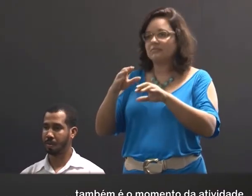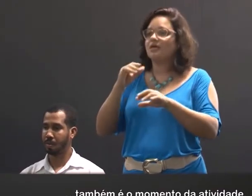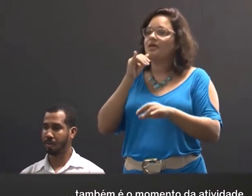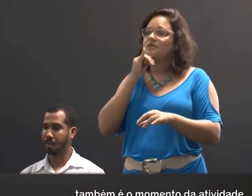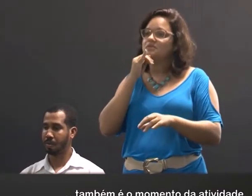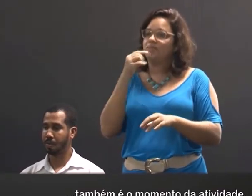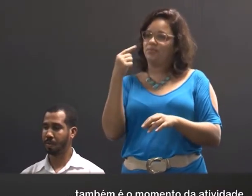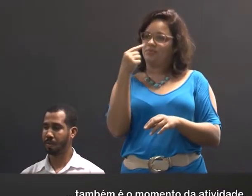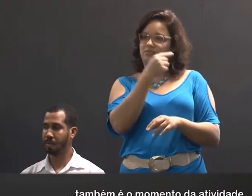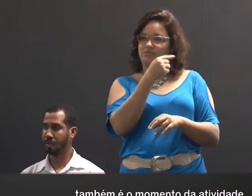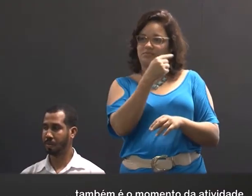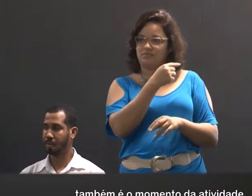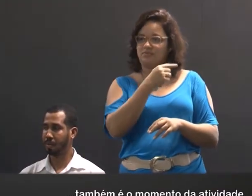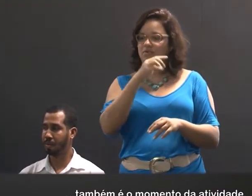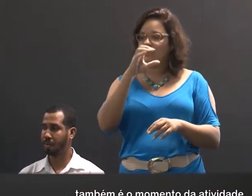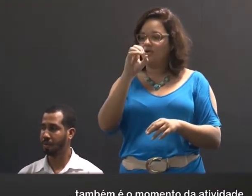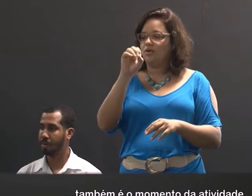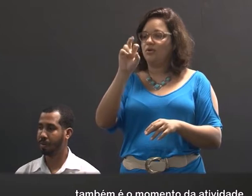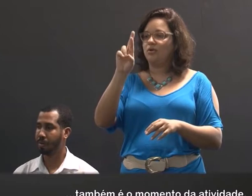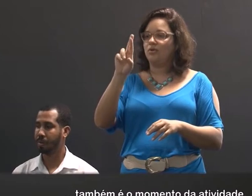também o momento da atividade.